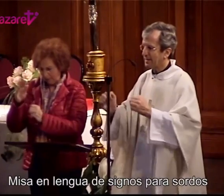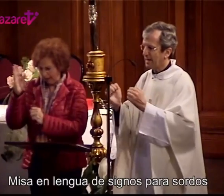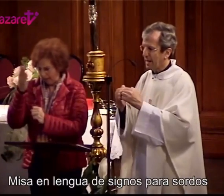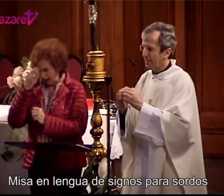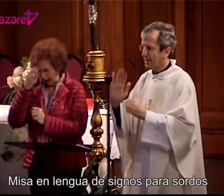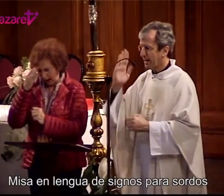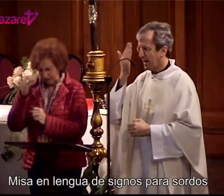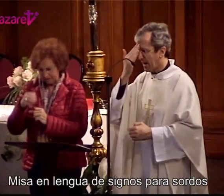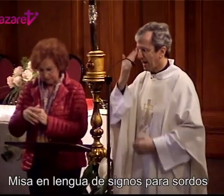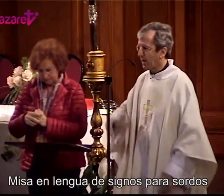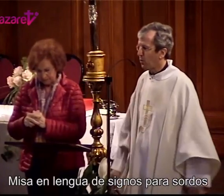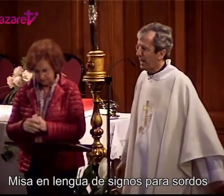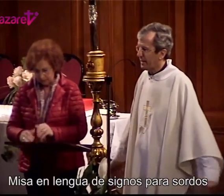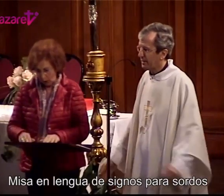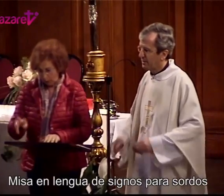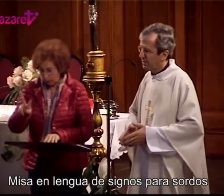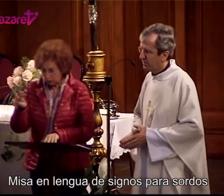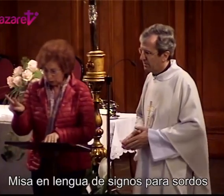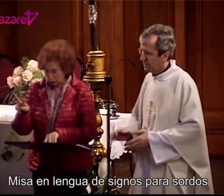la piedra angular.